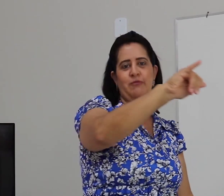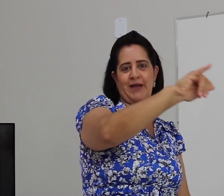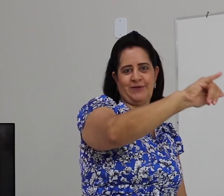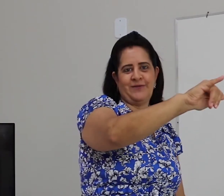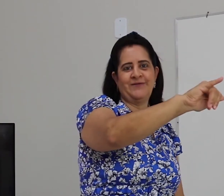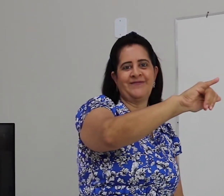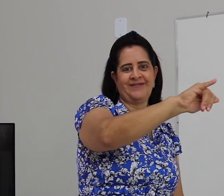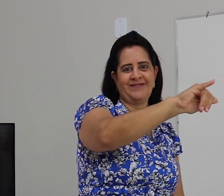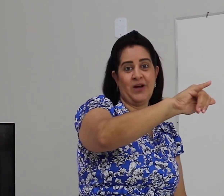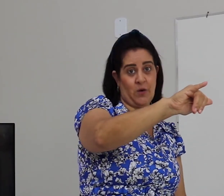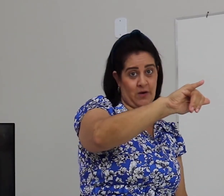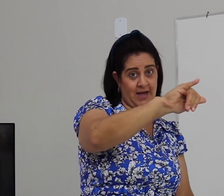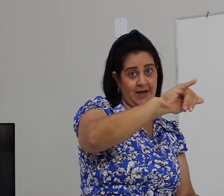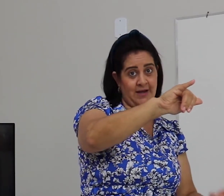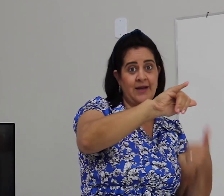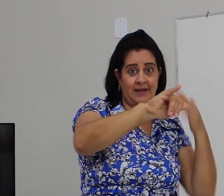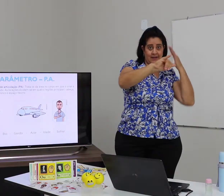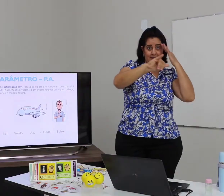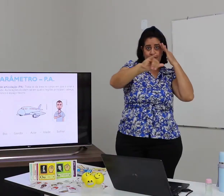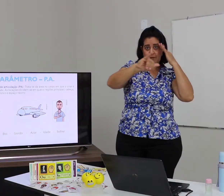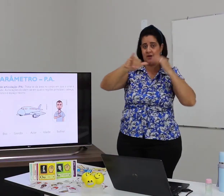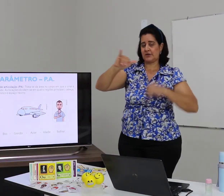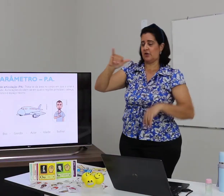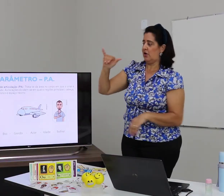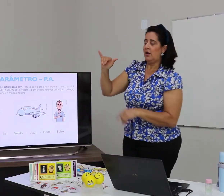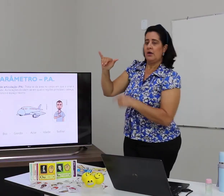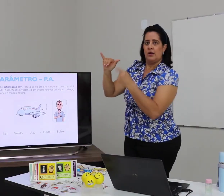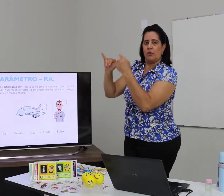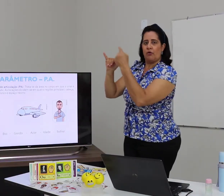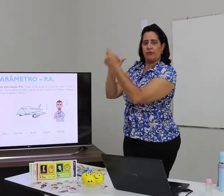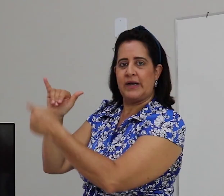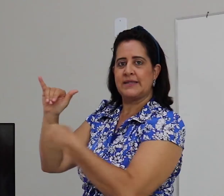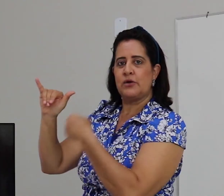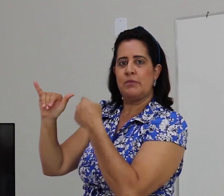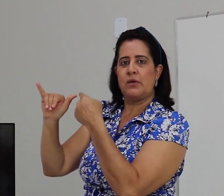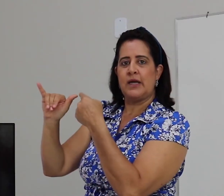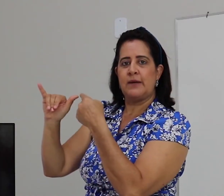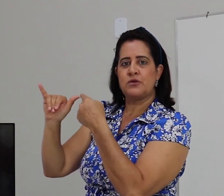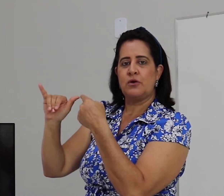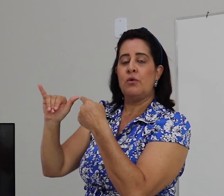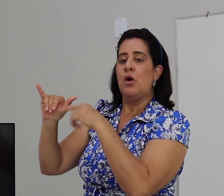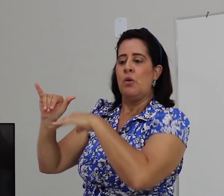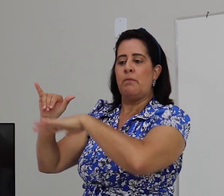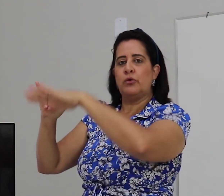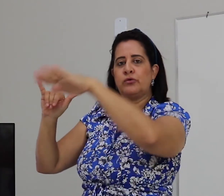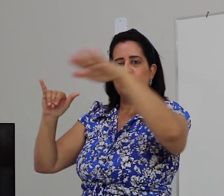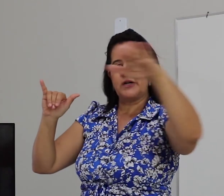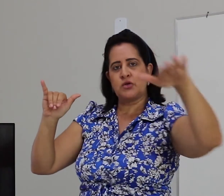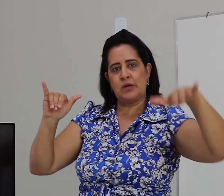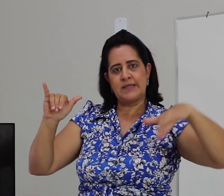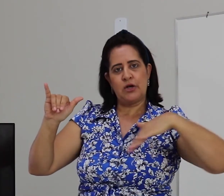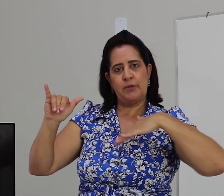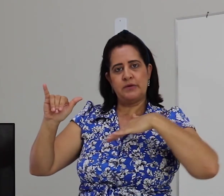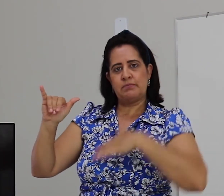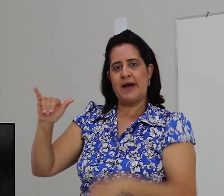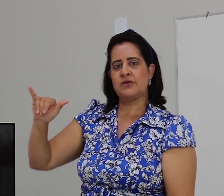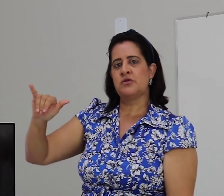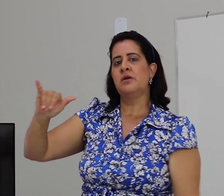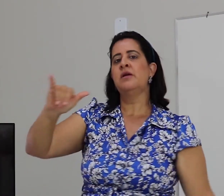movimento. Ok? Entenderam? Olha só. Configuração em mão em Y, ponto de articulação é meu espaço.